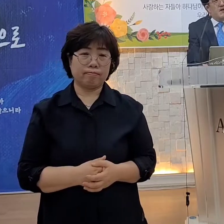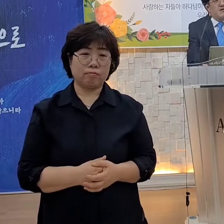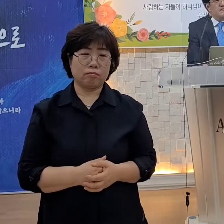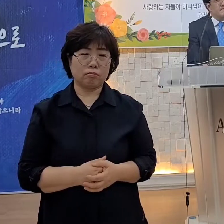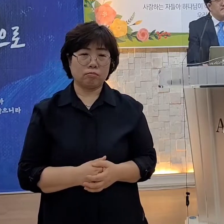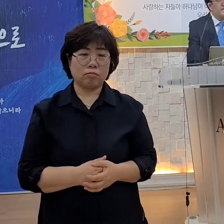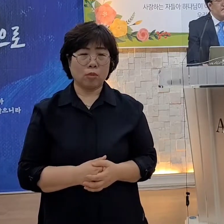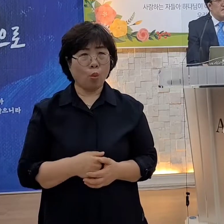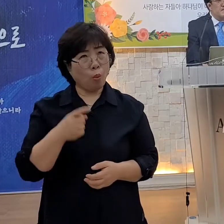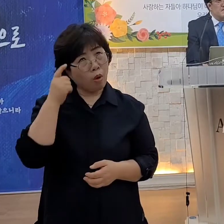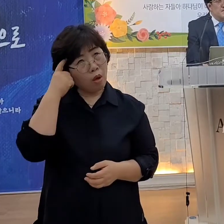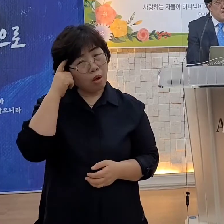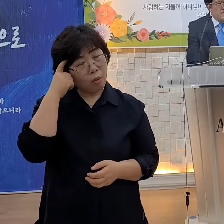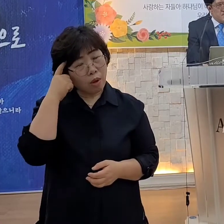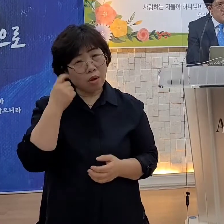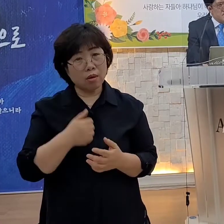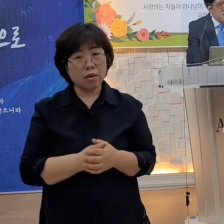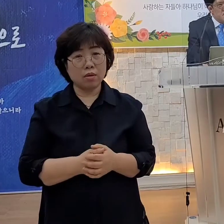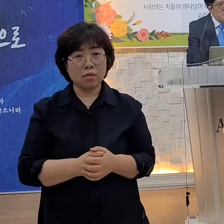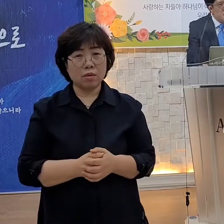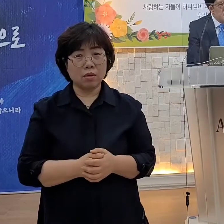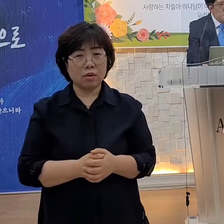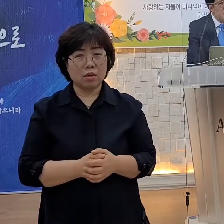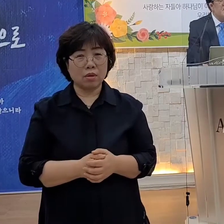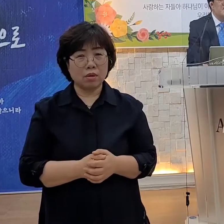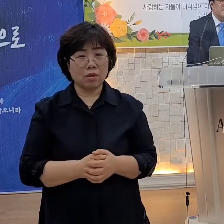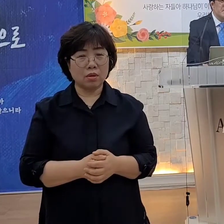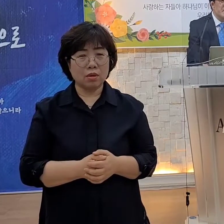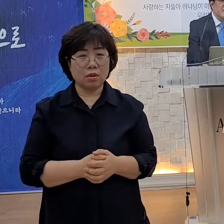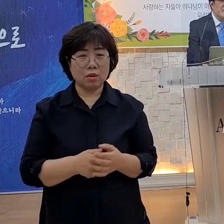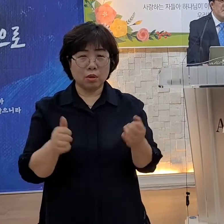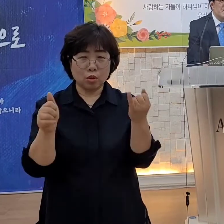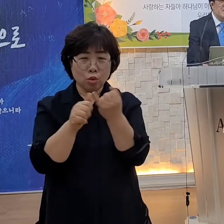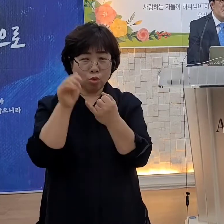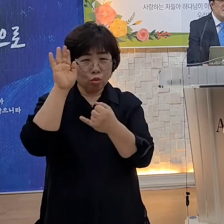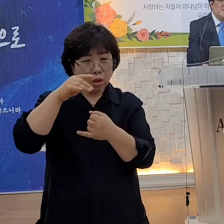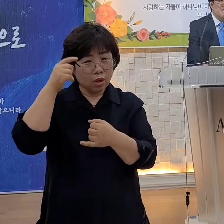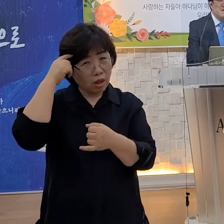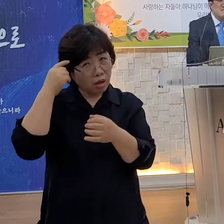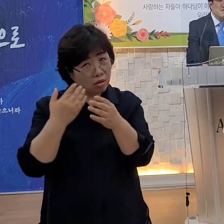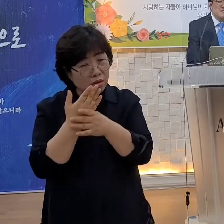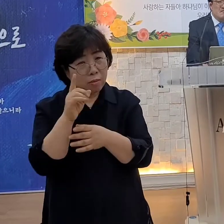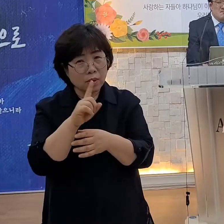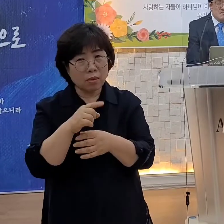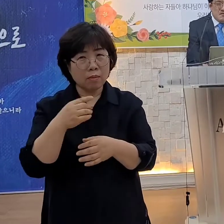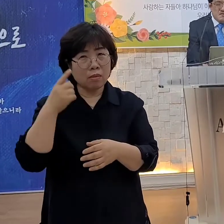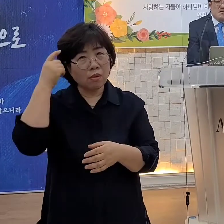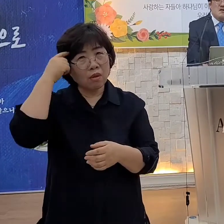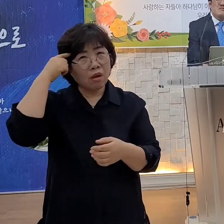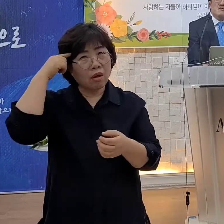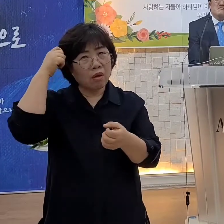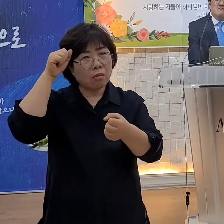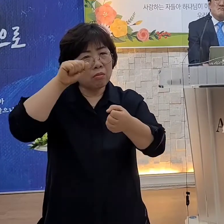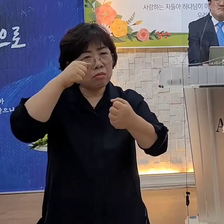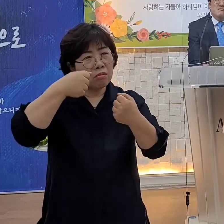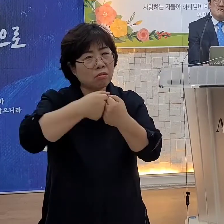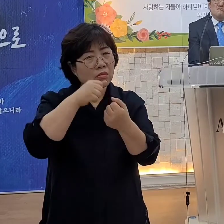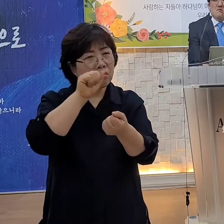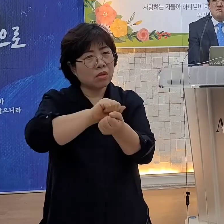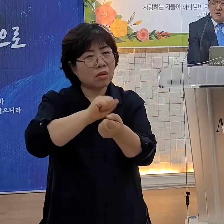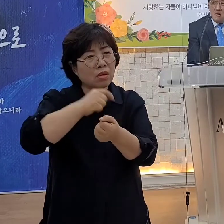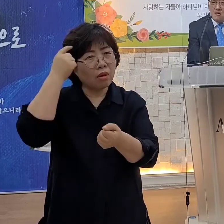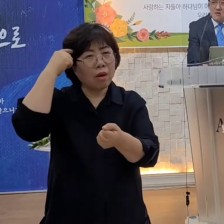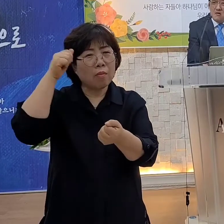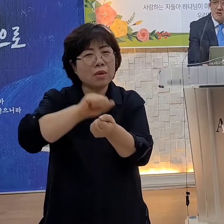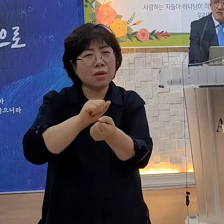그럼 뭐냐? 내가 미쳤지. 그래요. 이 결혼을 할 때는 온갖 기대감을 가지고